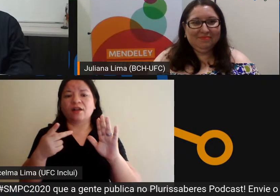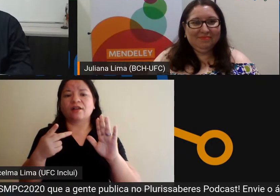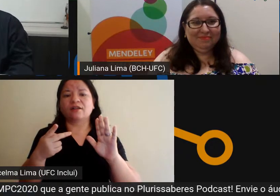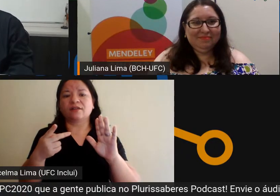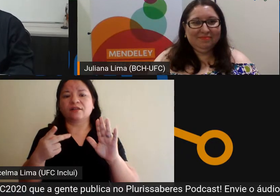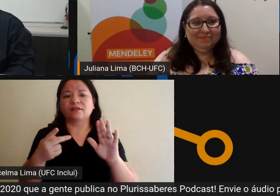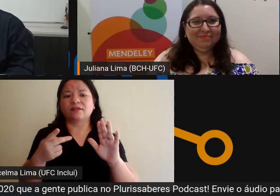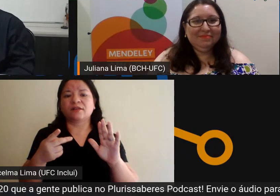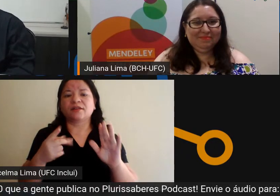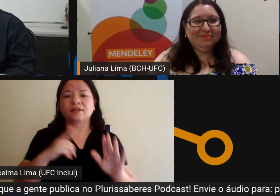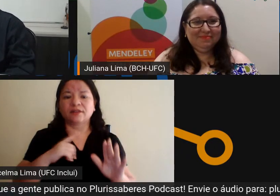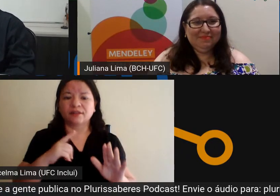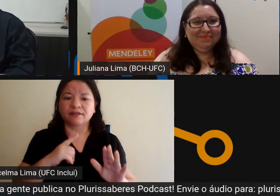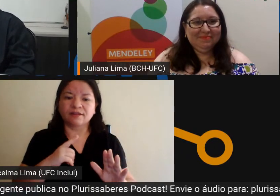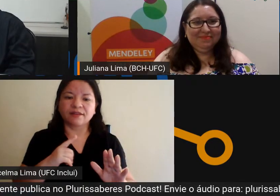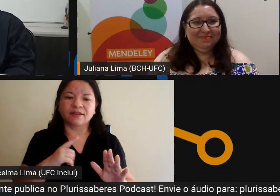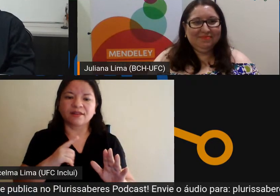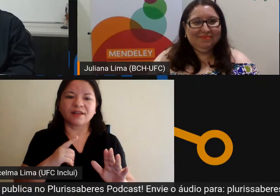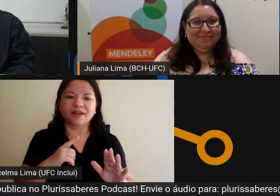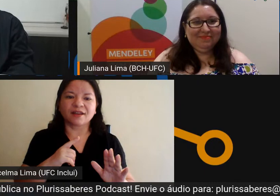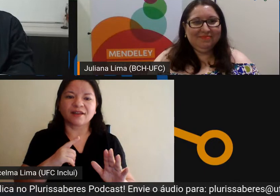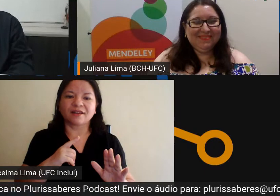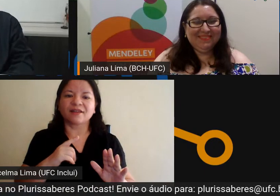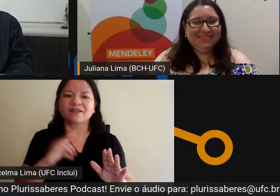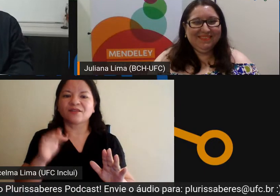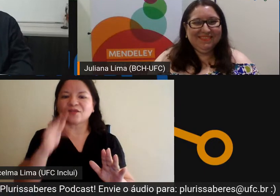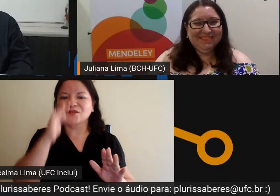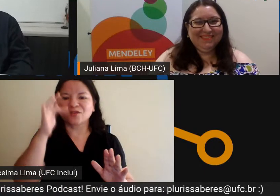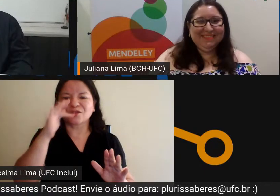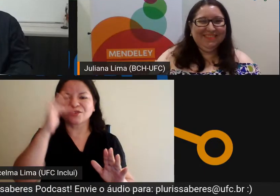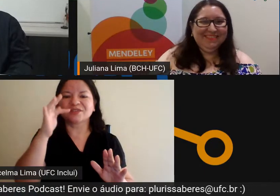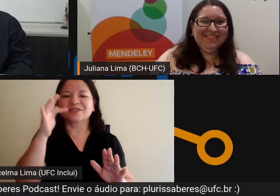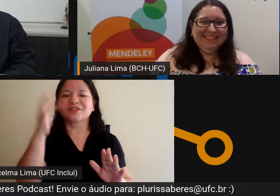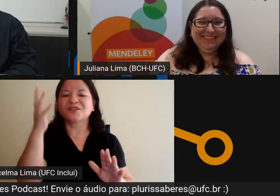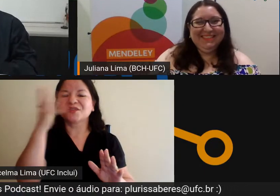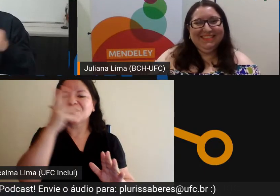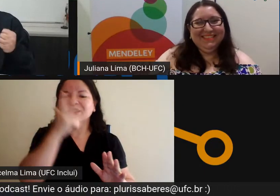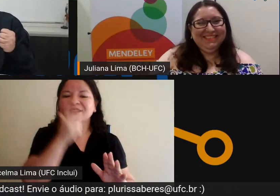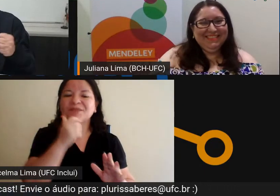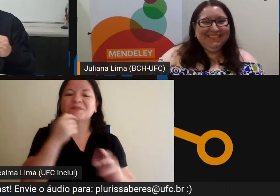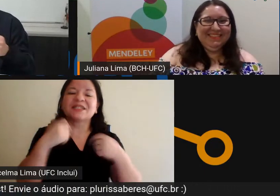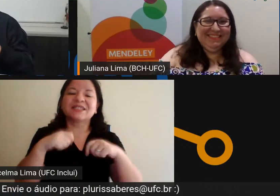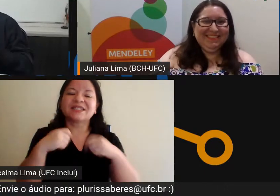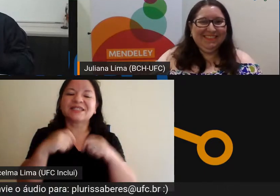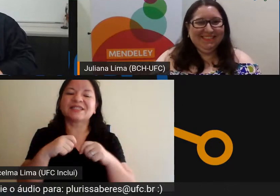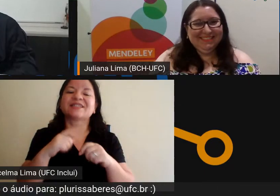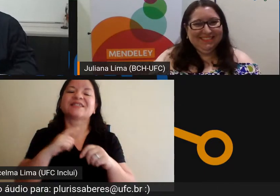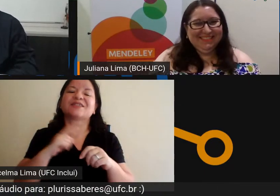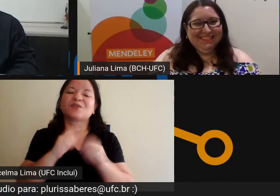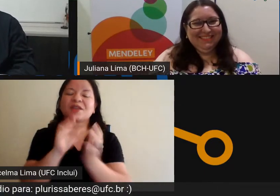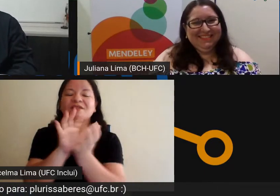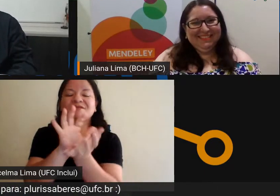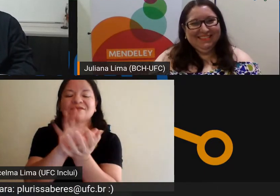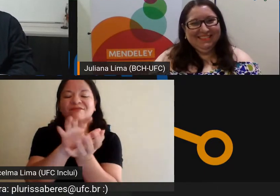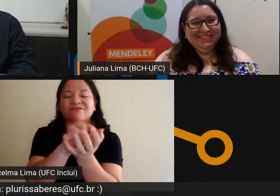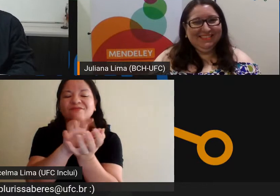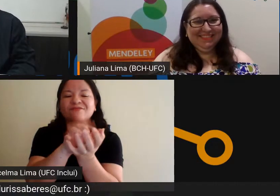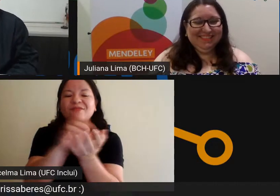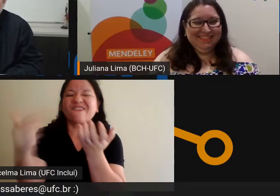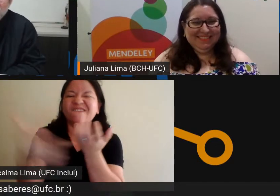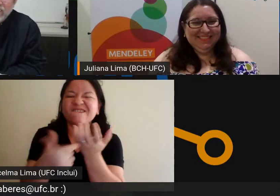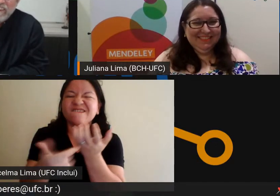pérola. Precisa levar umas cutucadas para virar pérola. Precisa ter estresse para levar pérola. Sim, para